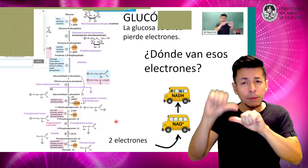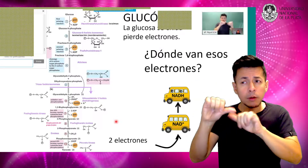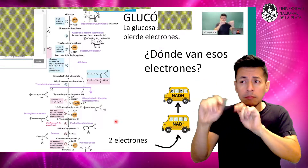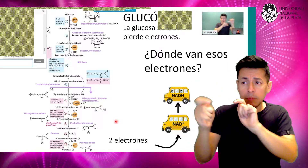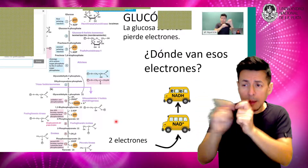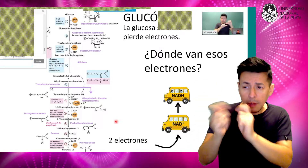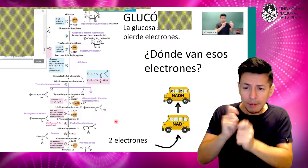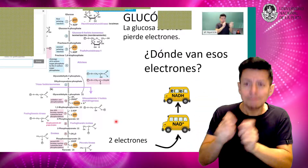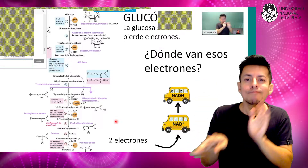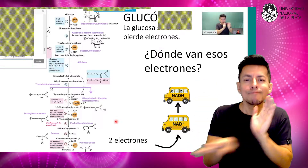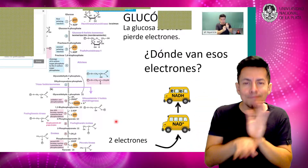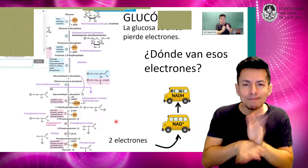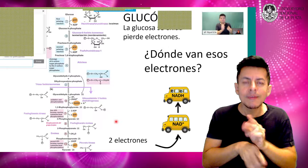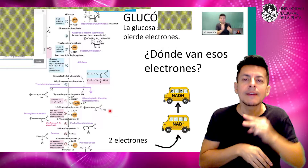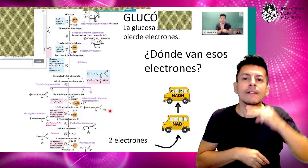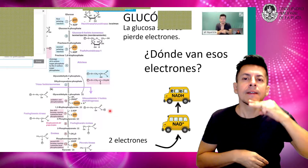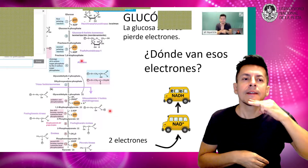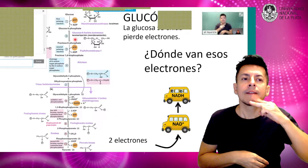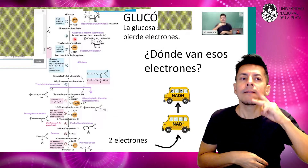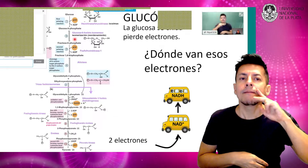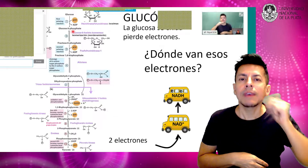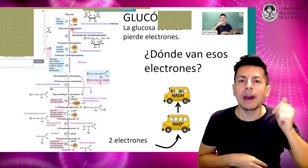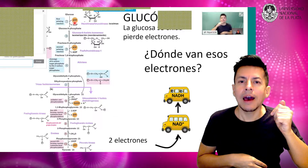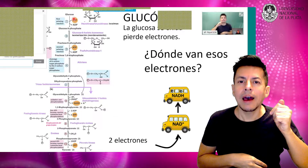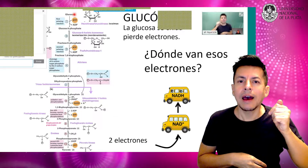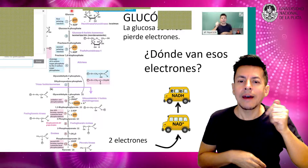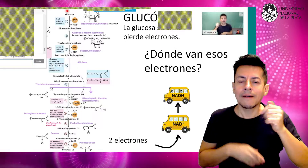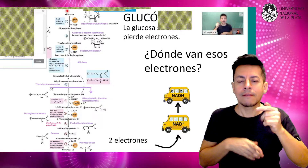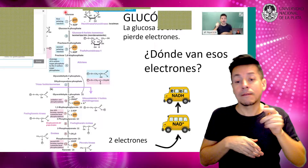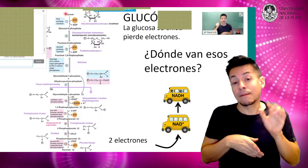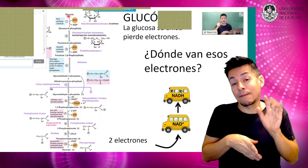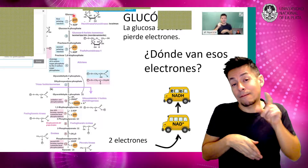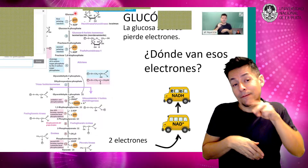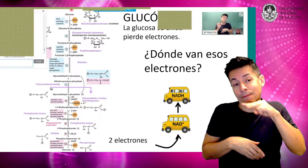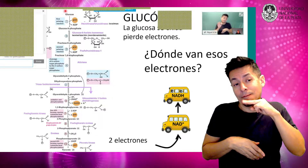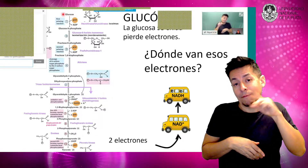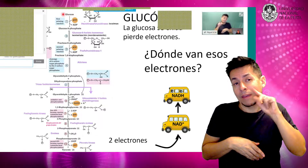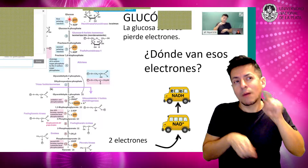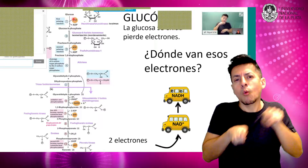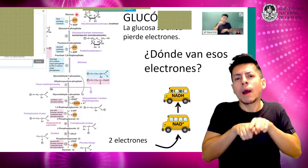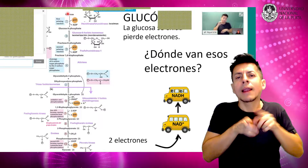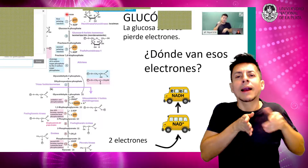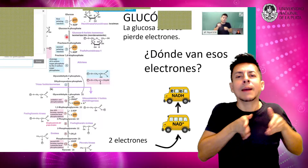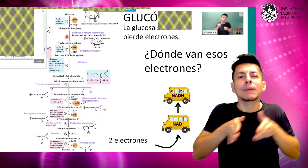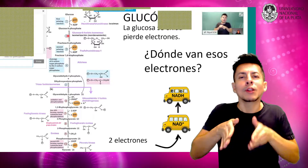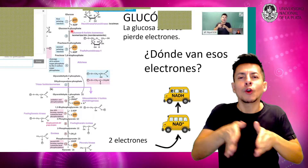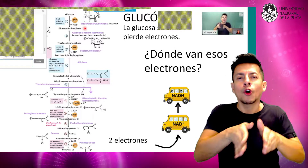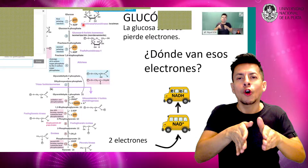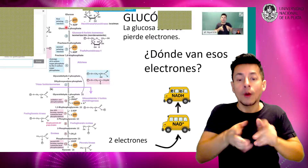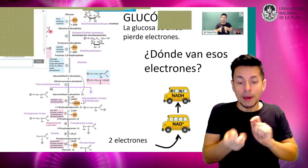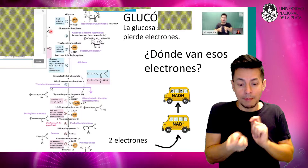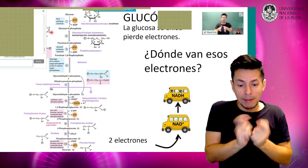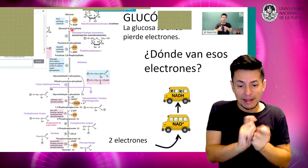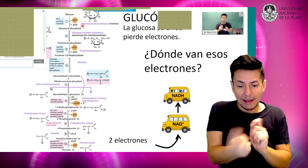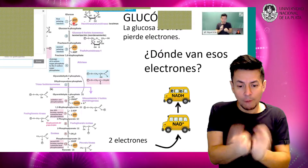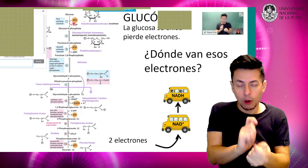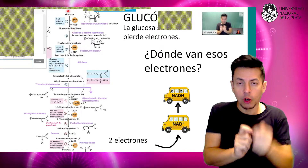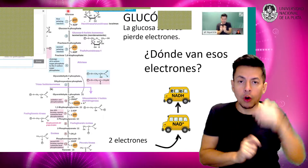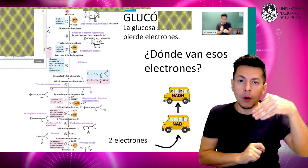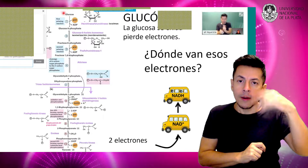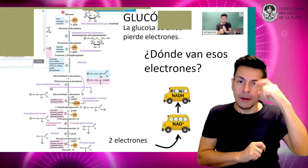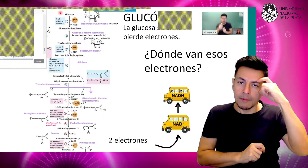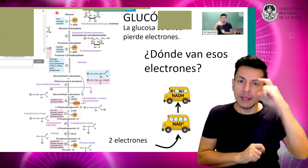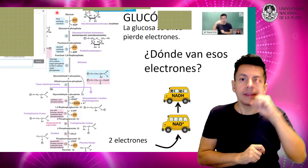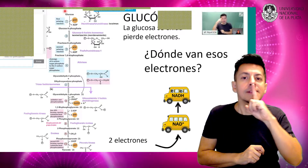vía metabólica, ¿sí? Una única reacción química sería, por ejemplo, el paso de glucosa a glucosa